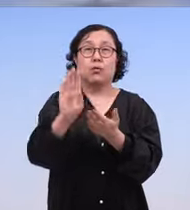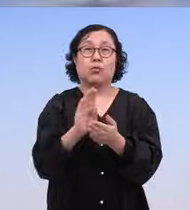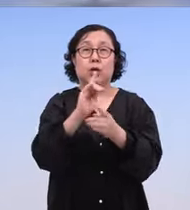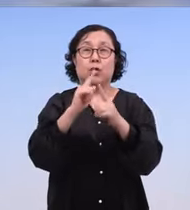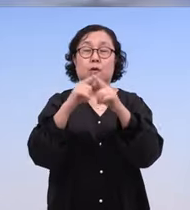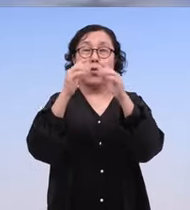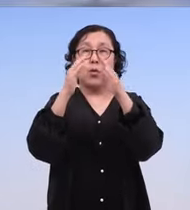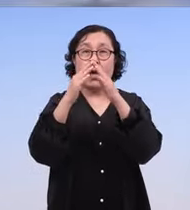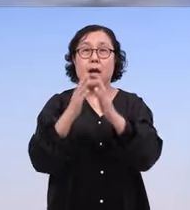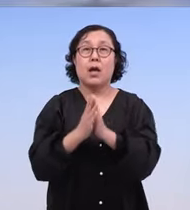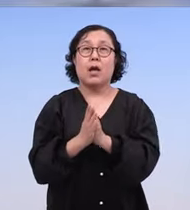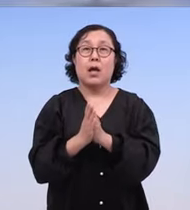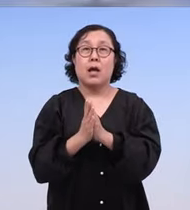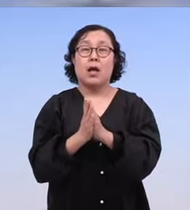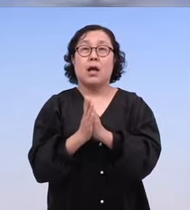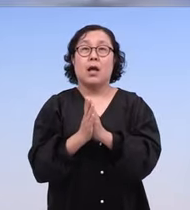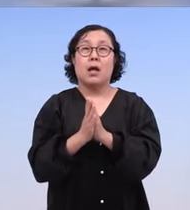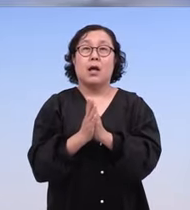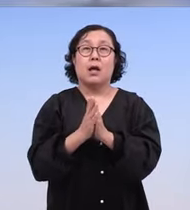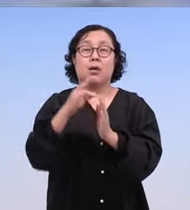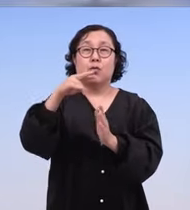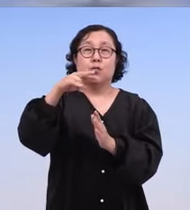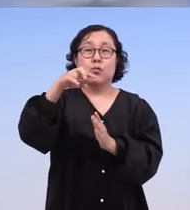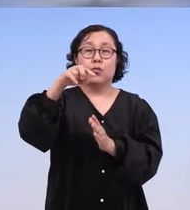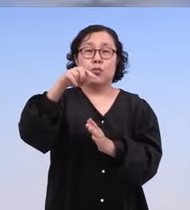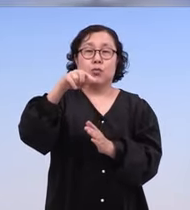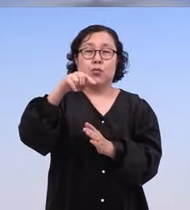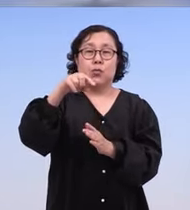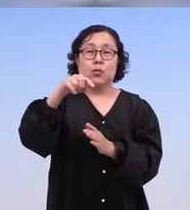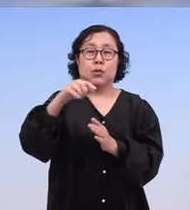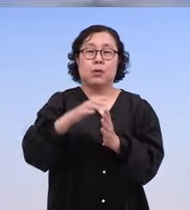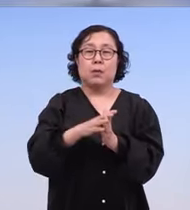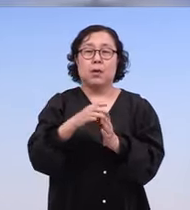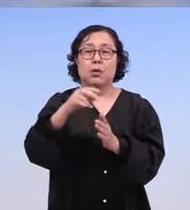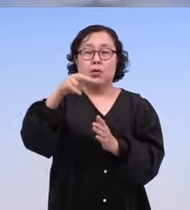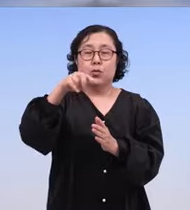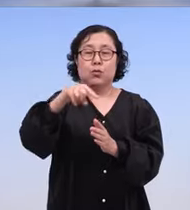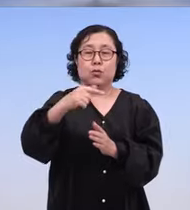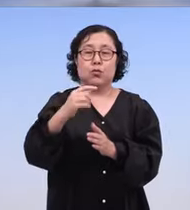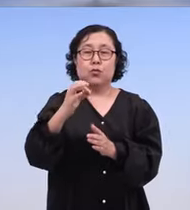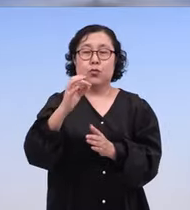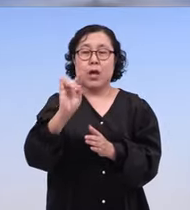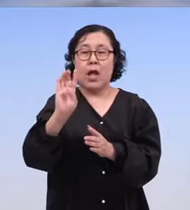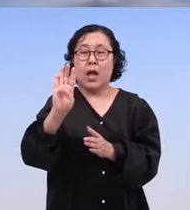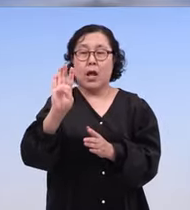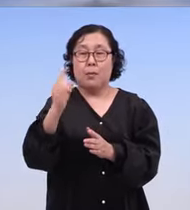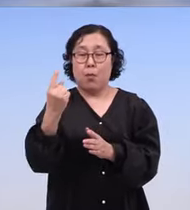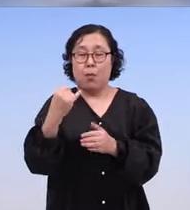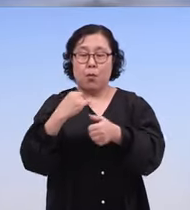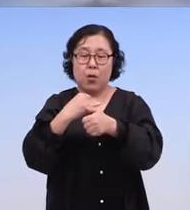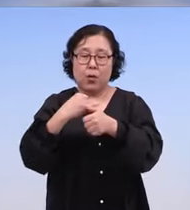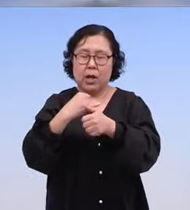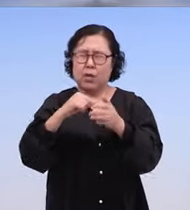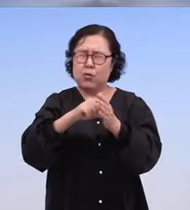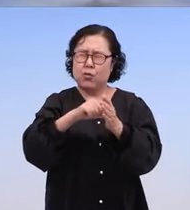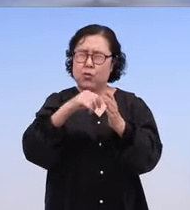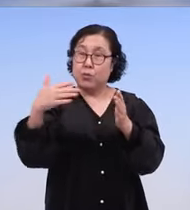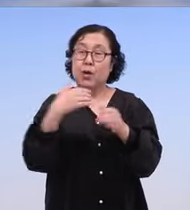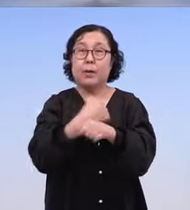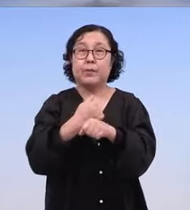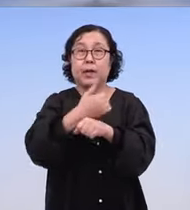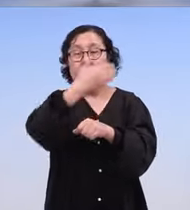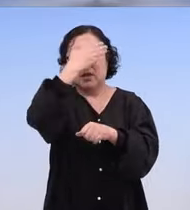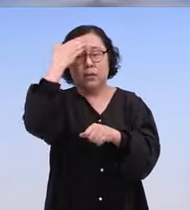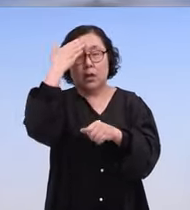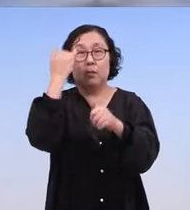우리 교회 최고의 이 수뇌보, 완전히 로맨스예요. 이 젊은 이 부부가